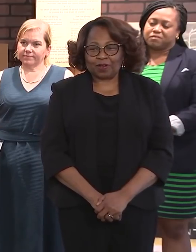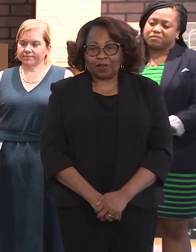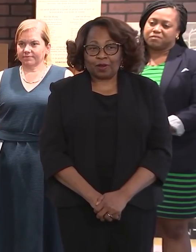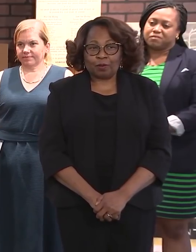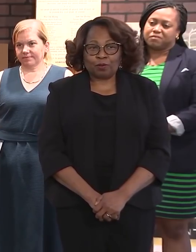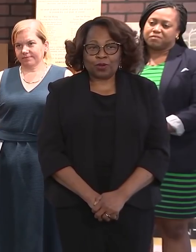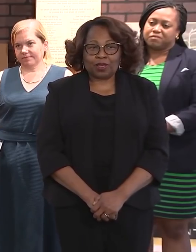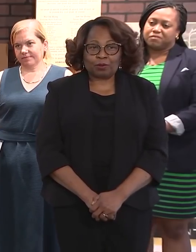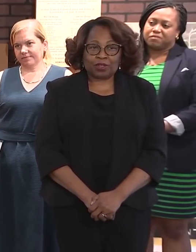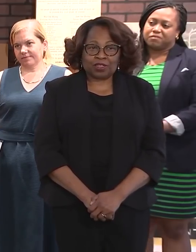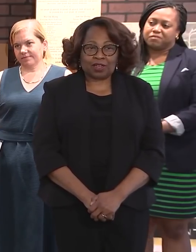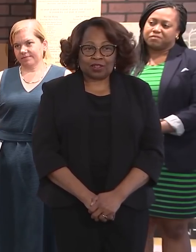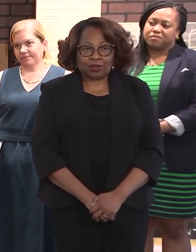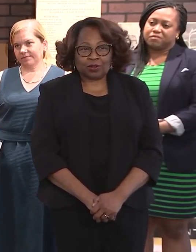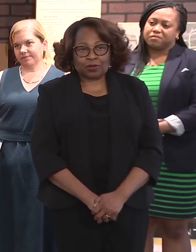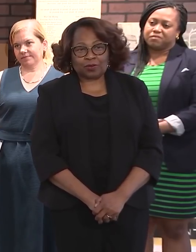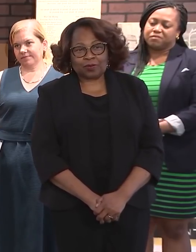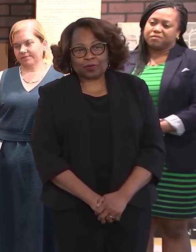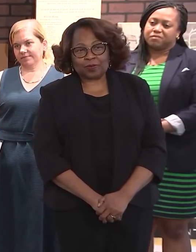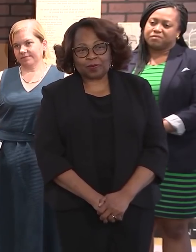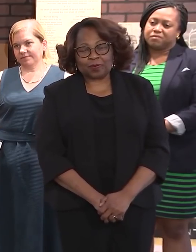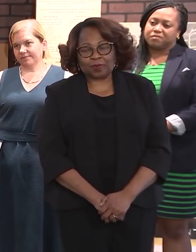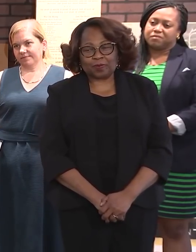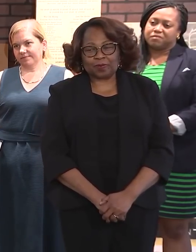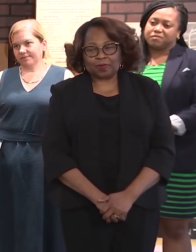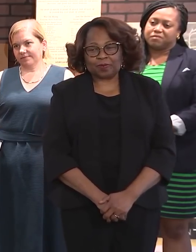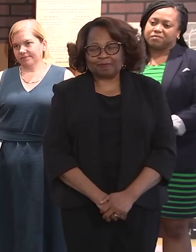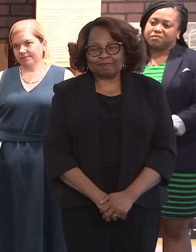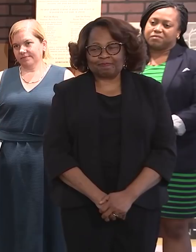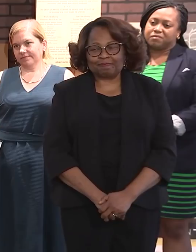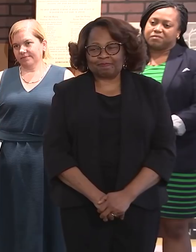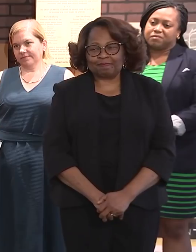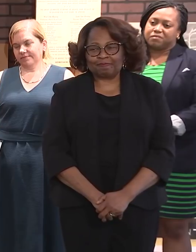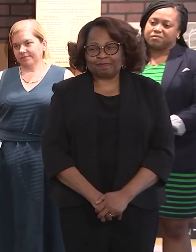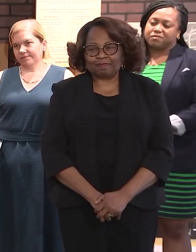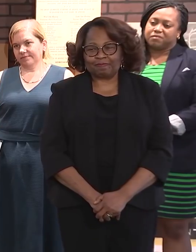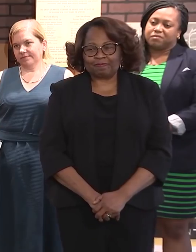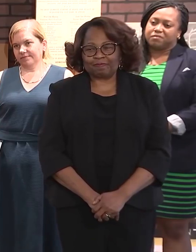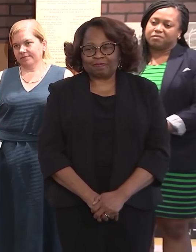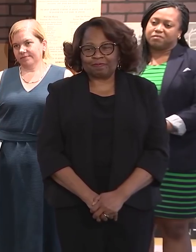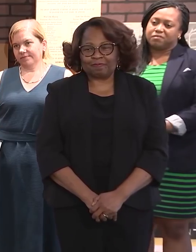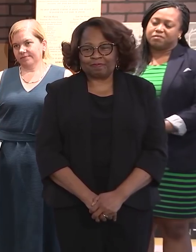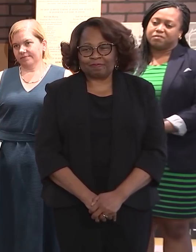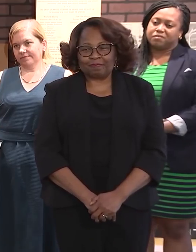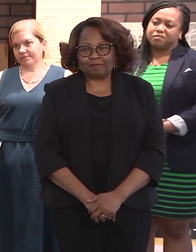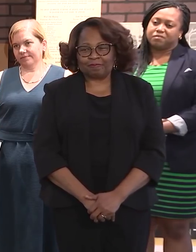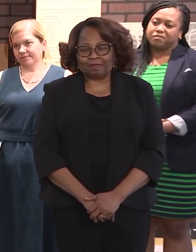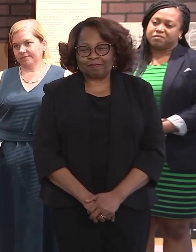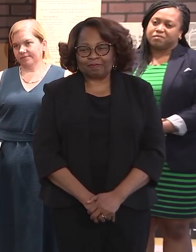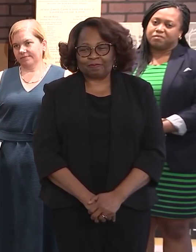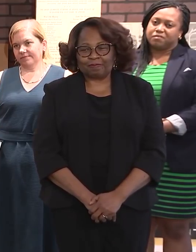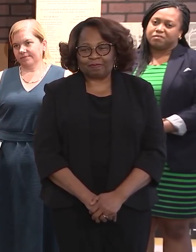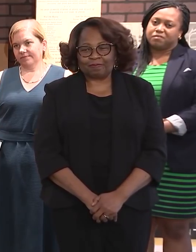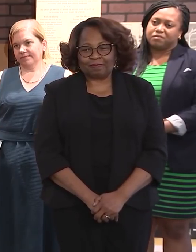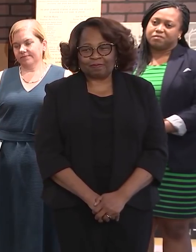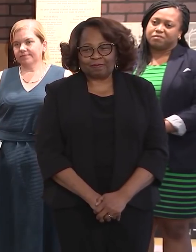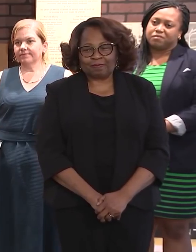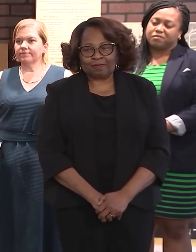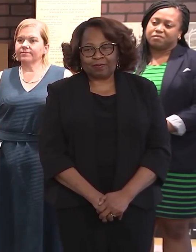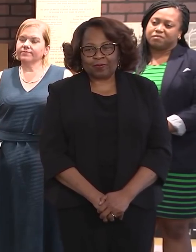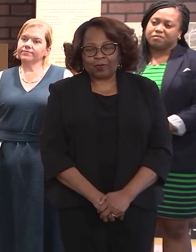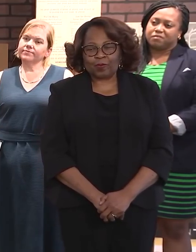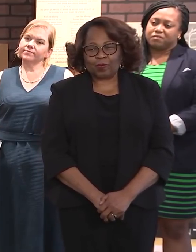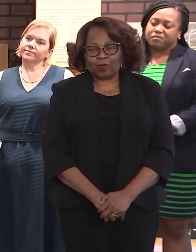de nuestra ciudad, el racismo ha tenido un efecto devastador en la salud y el bienestar de nuestros habitantes de